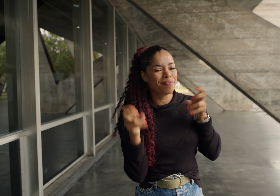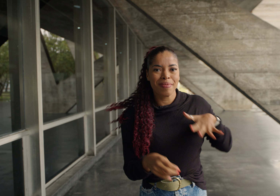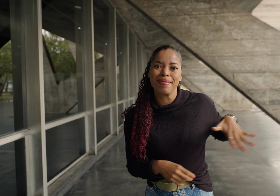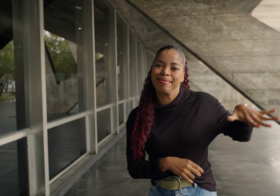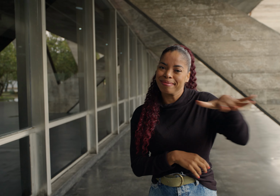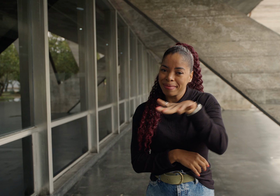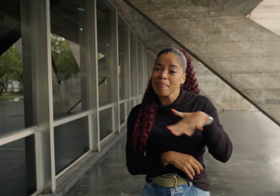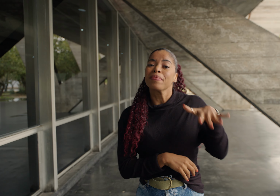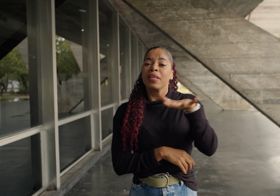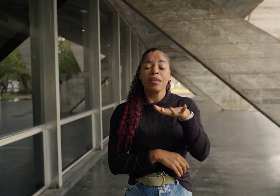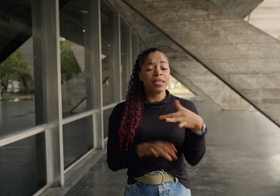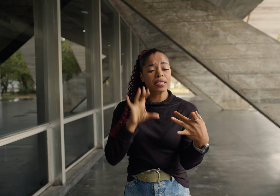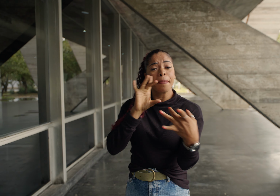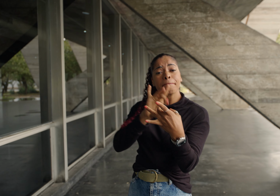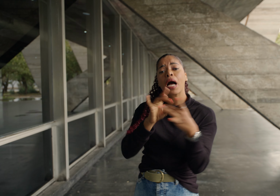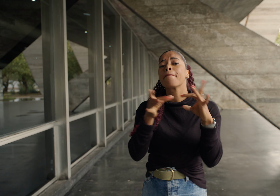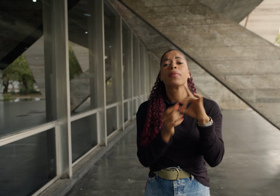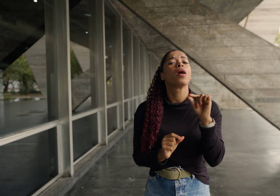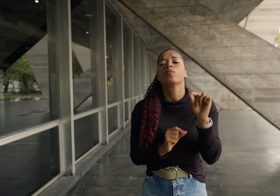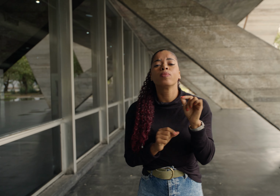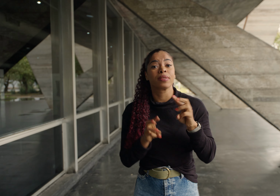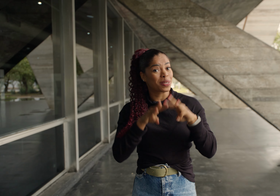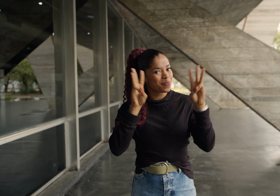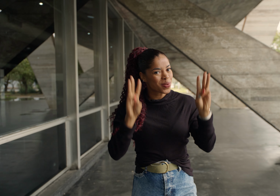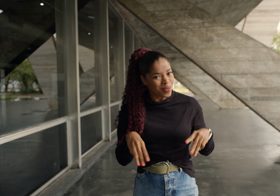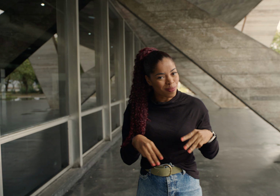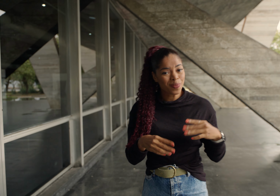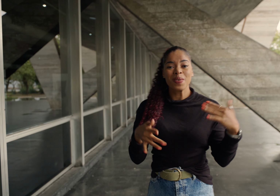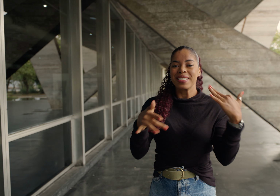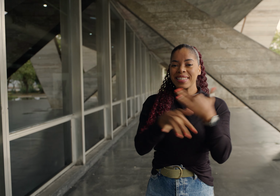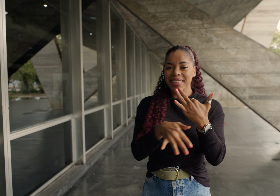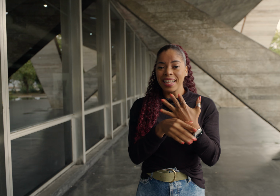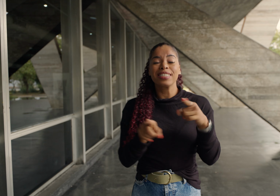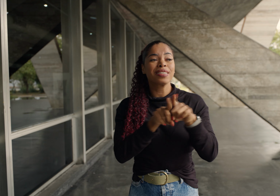A arquitetura do museu, que se mistura com o parque, que se mistura com a cidade.